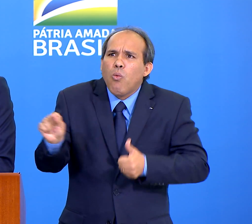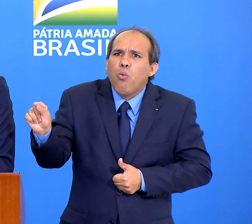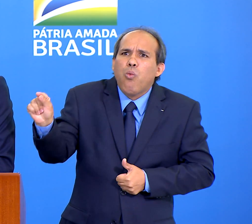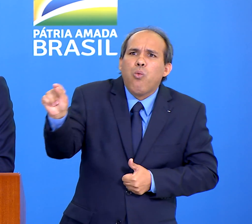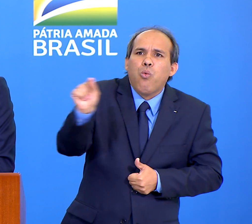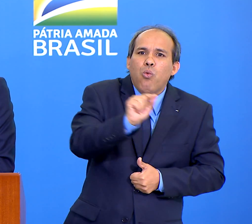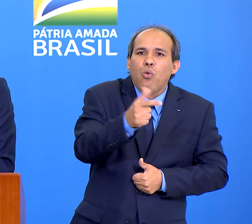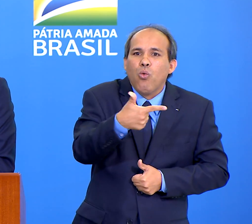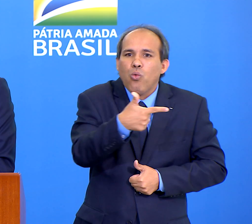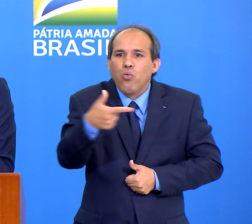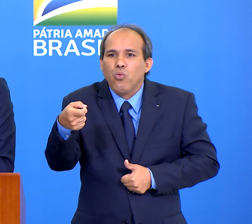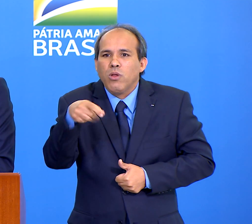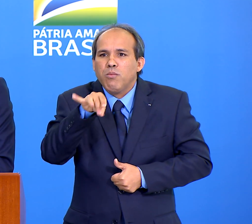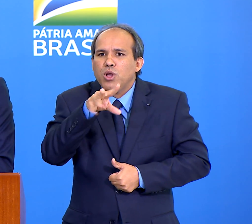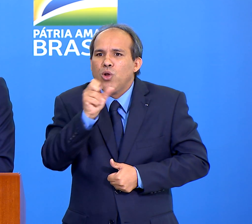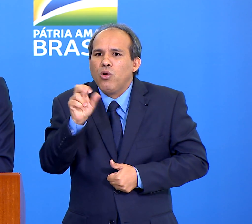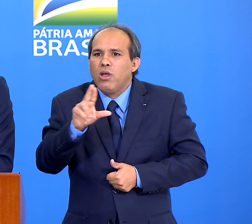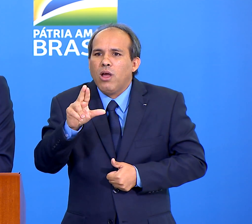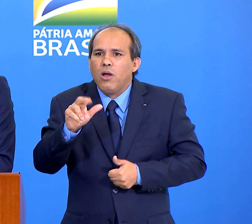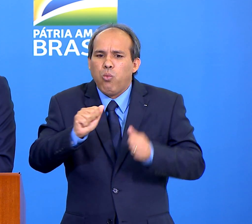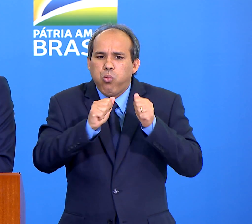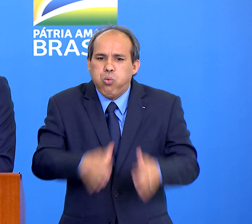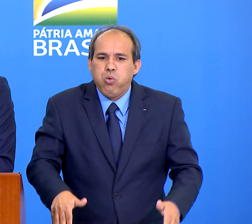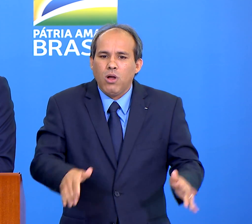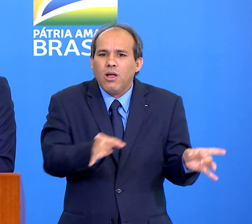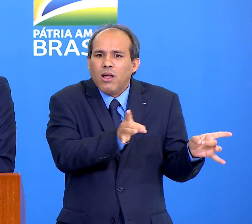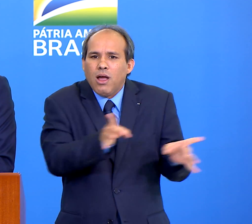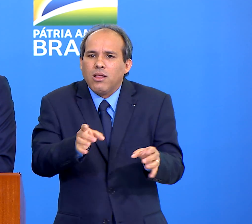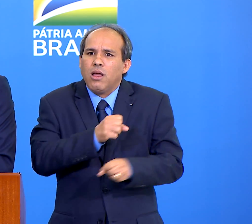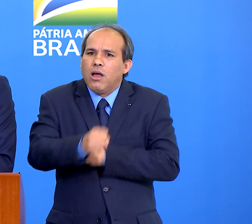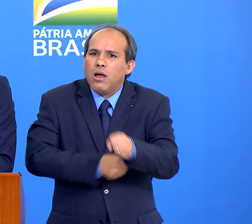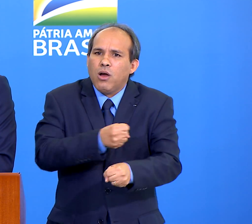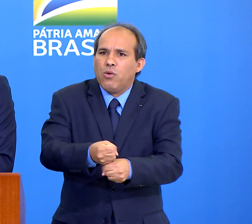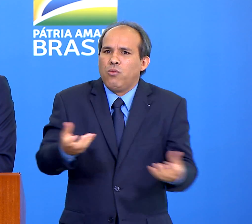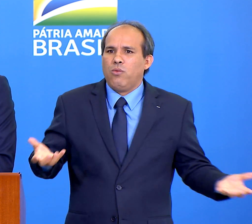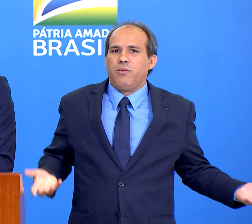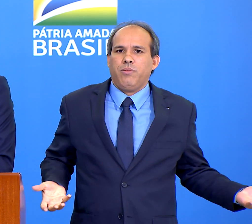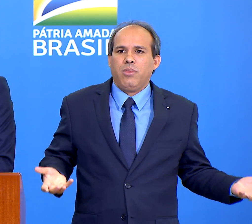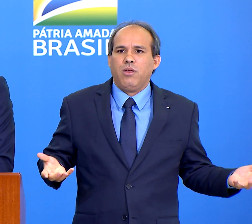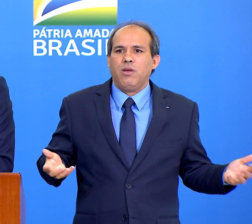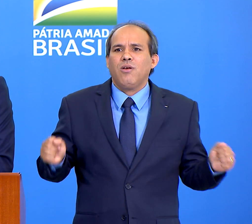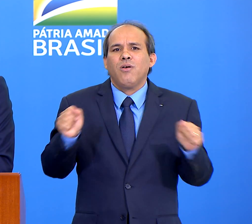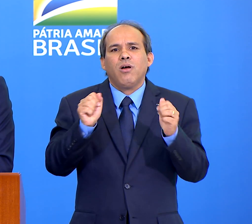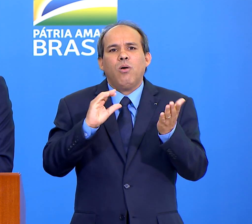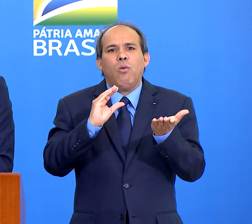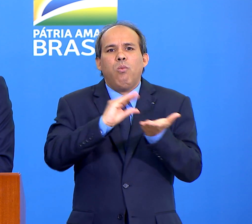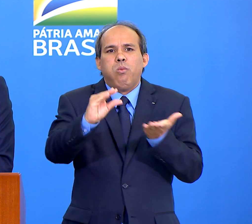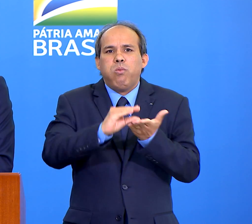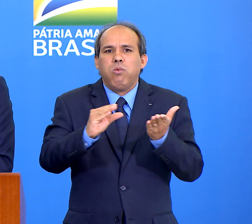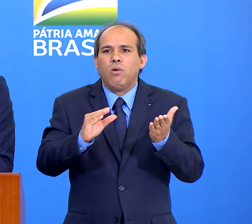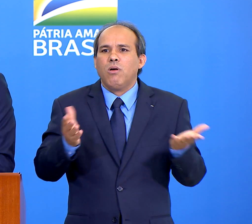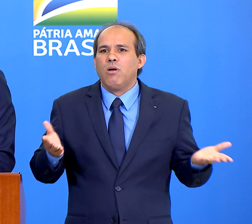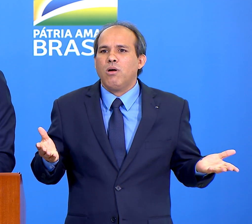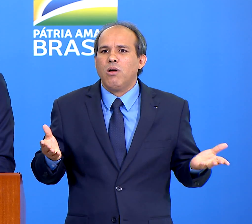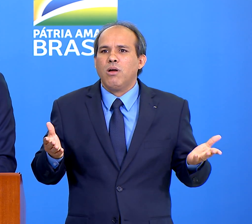200 milhões de reais por ano fazia carnaval